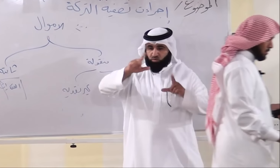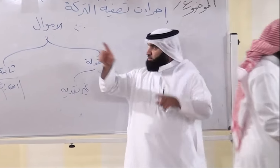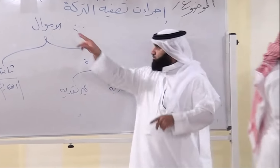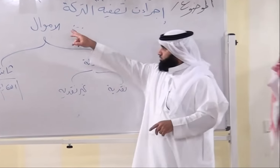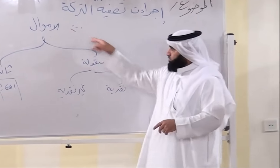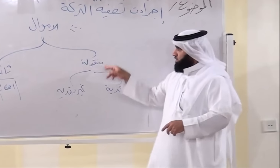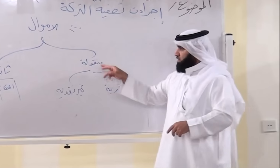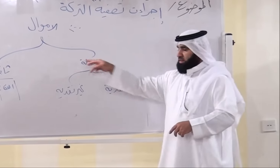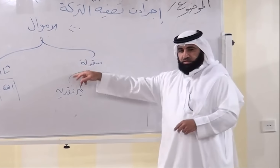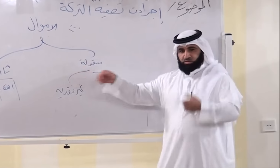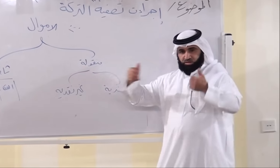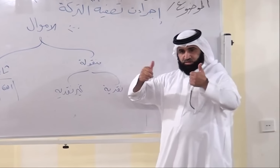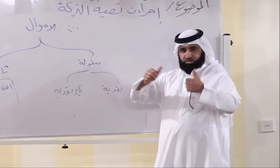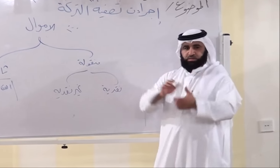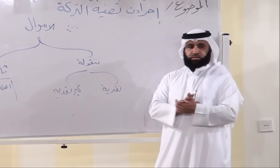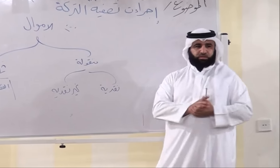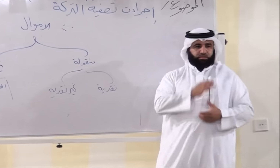فطبعا